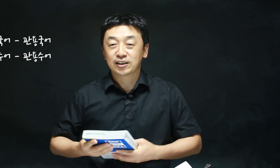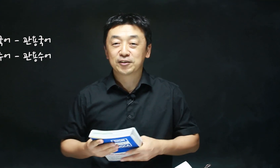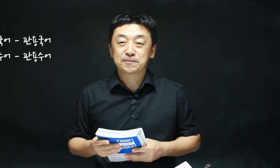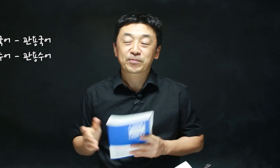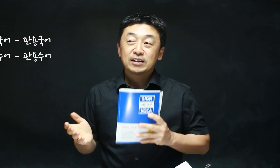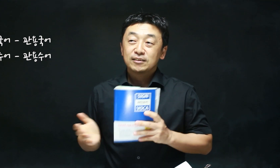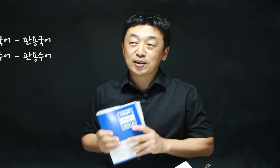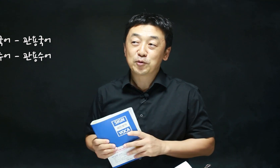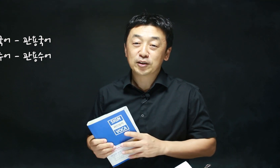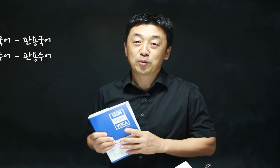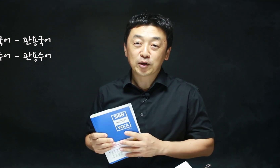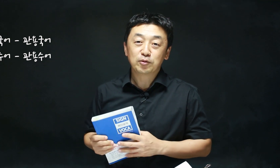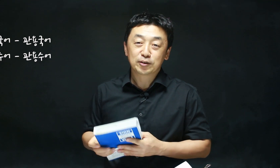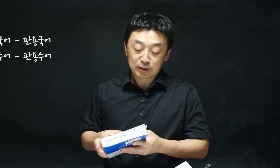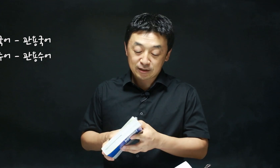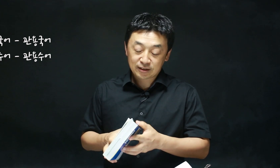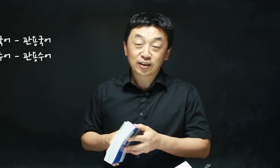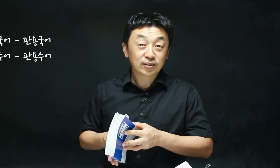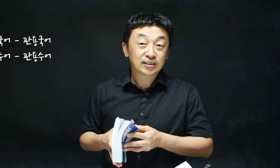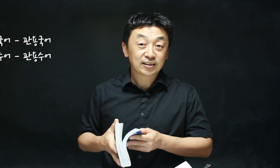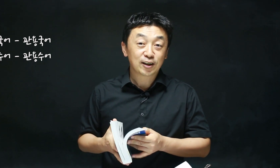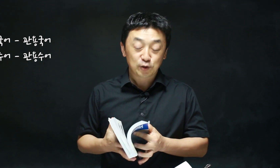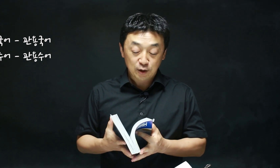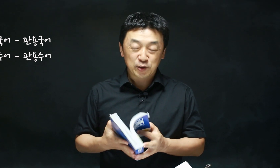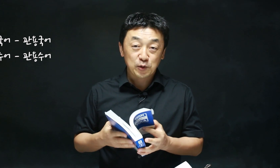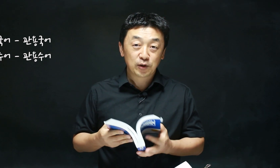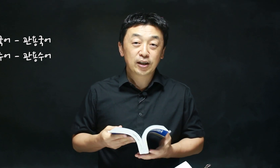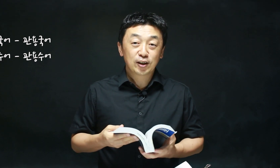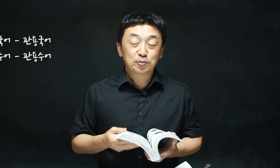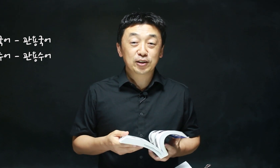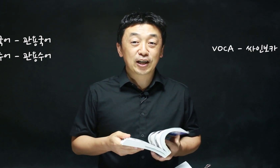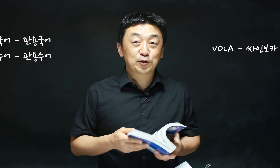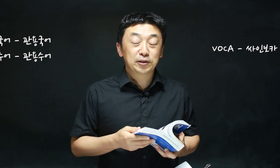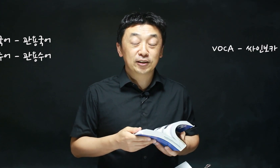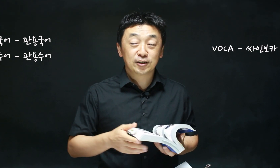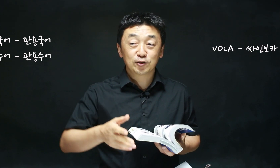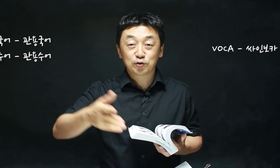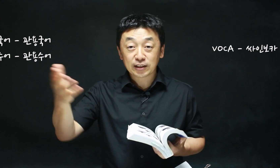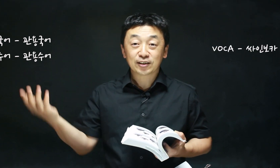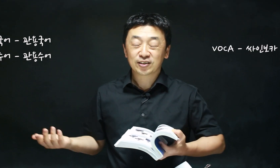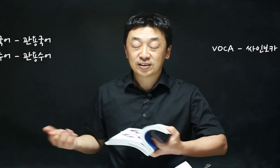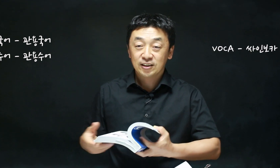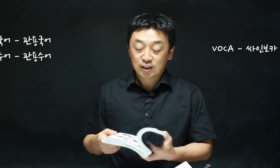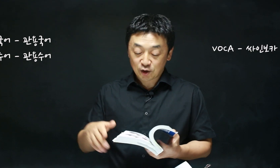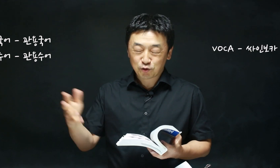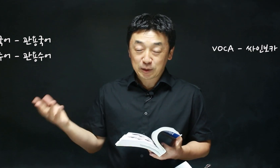계신데요. 사인보카는 보캐블러리입니다. 단어들을 체크하고 있고 여러분들이 가지고 있는 수화 단어들을